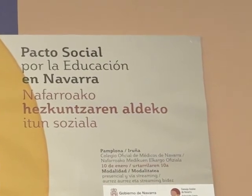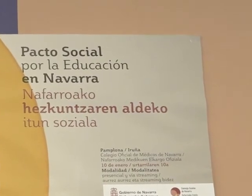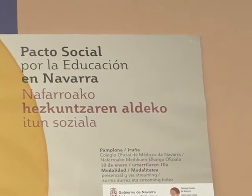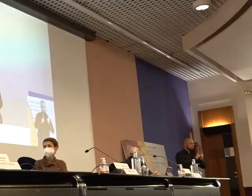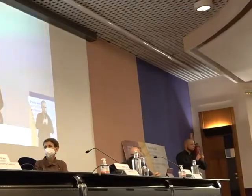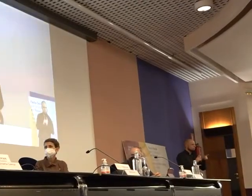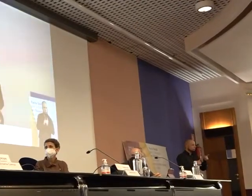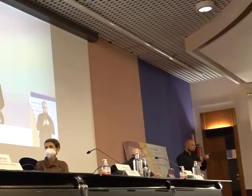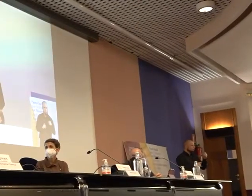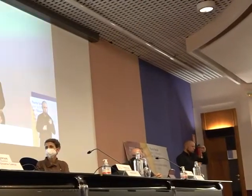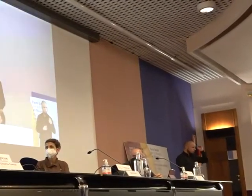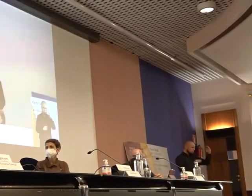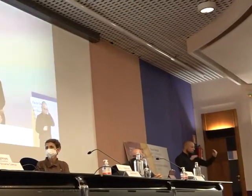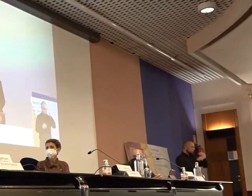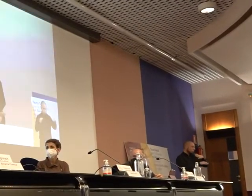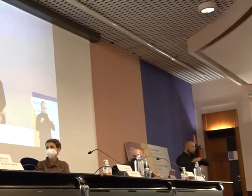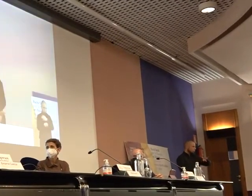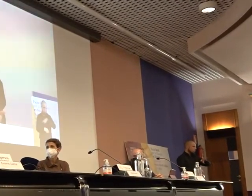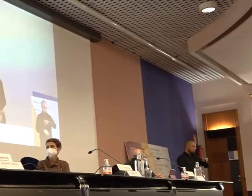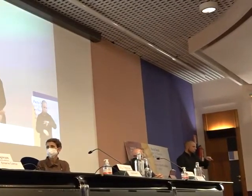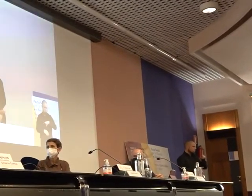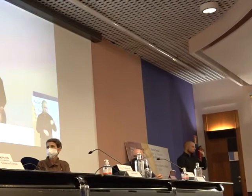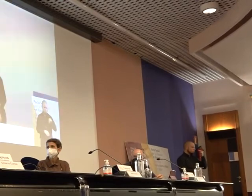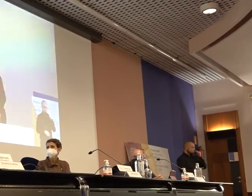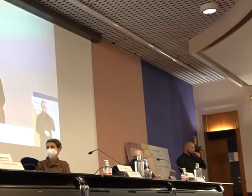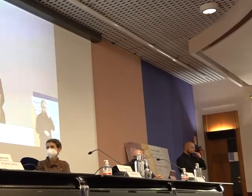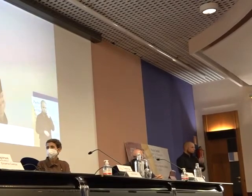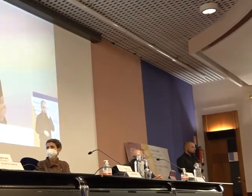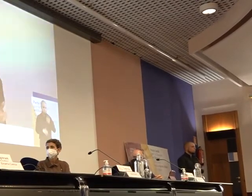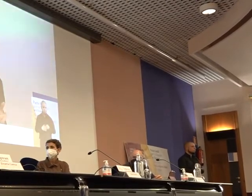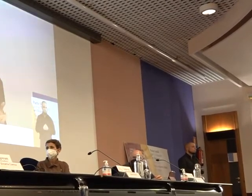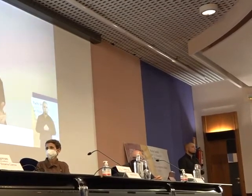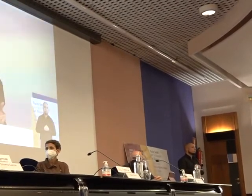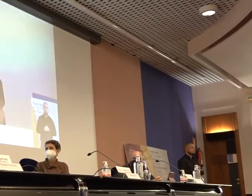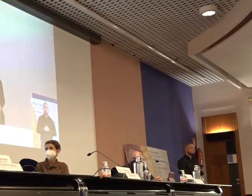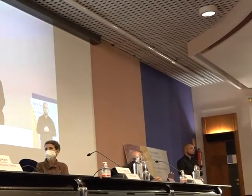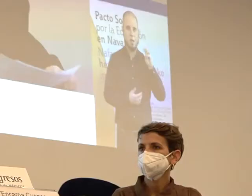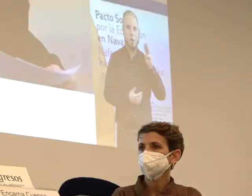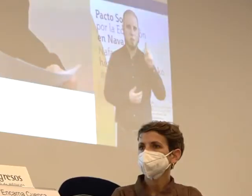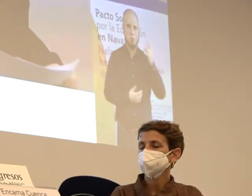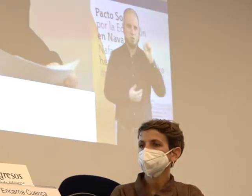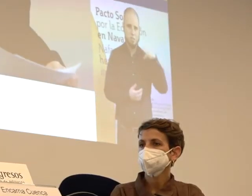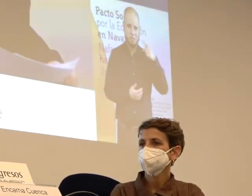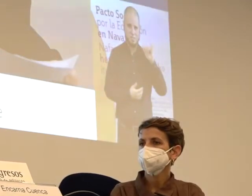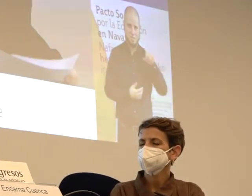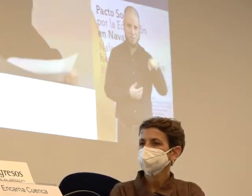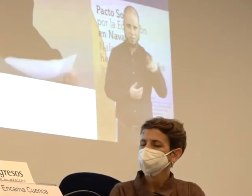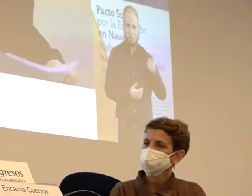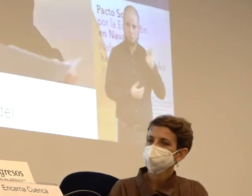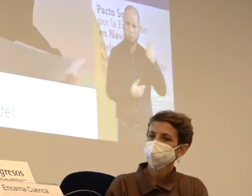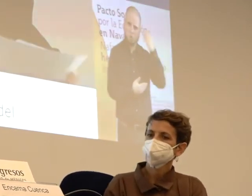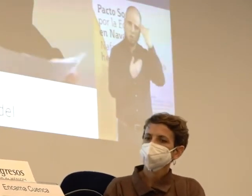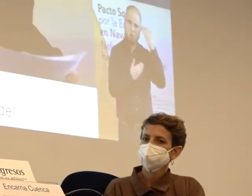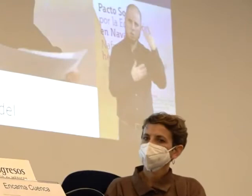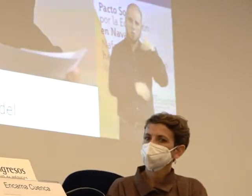tiene que ser el primer escalón que debemos abordar una defensa colectiva de la educación hacia la economía del conocimiento es